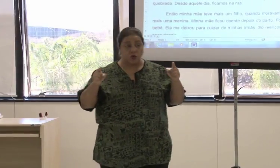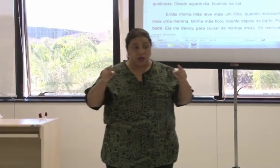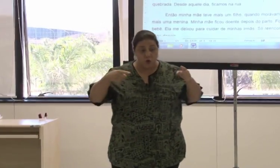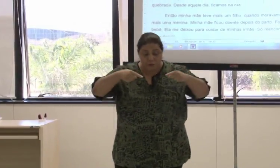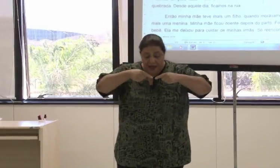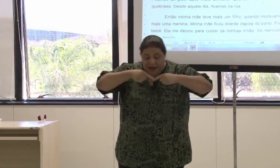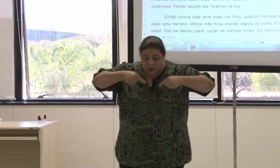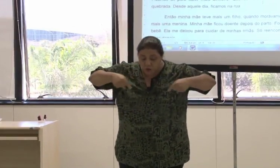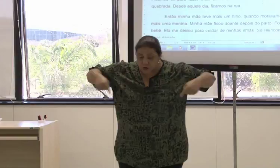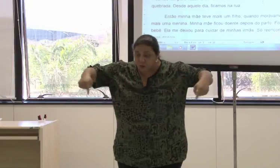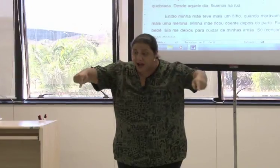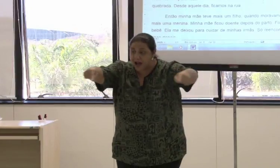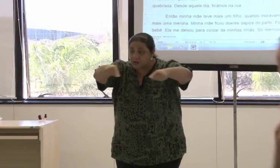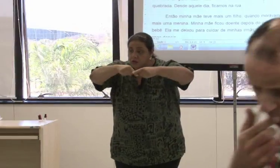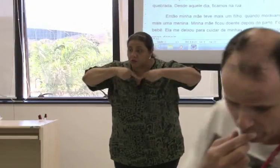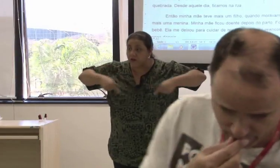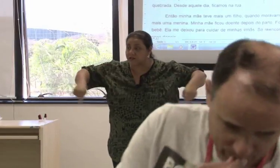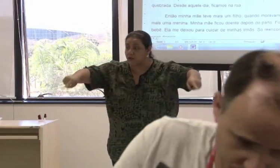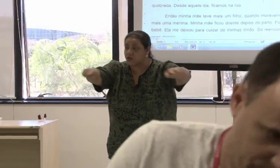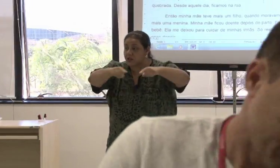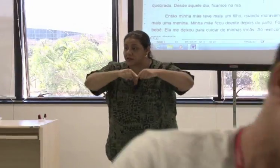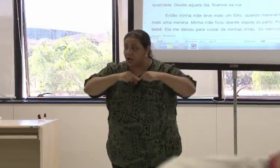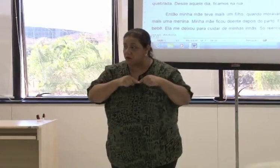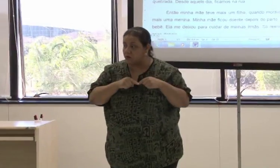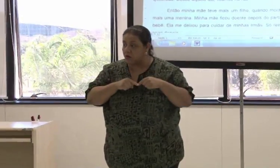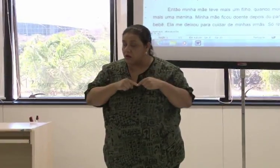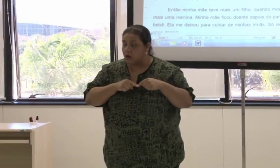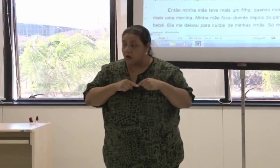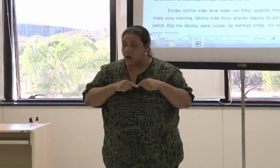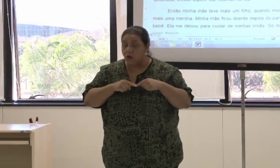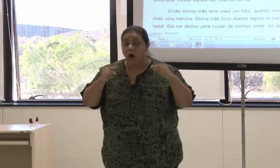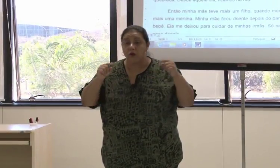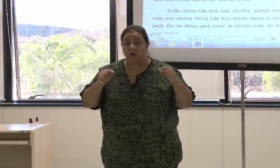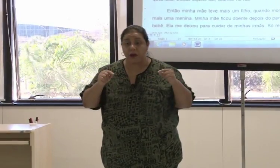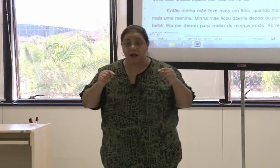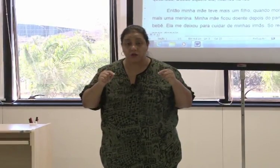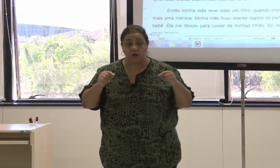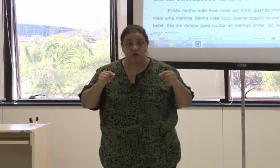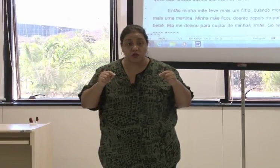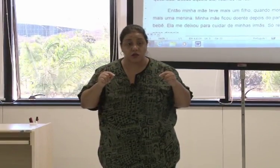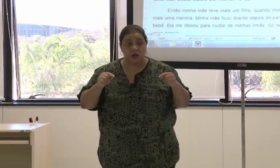que o mesmo espaço vai ser utilizado. Qual é o espaço que eu estou utilizando?